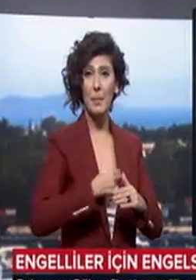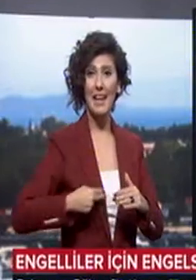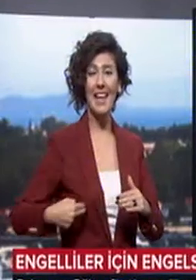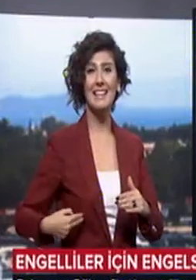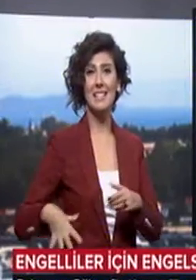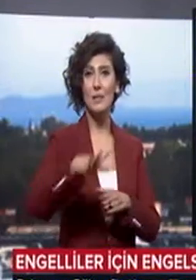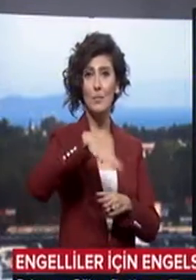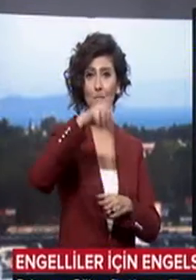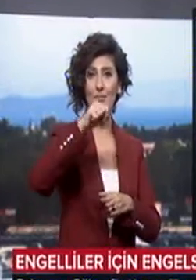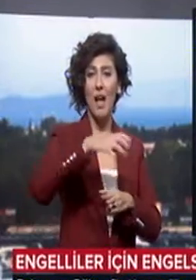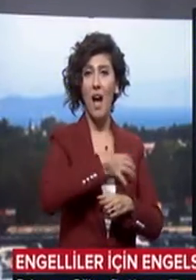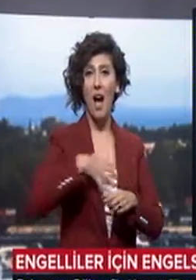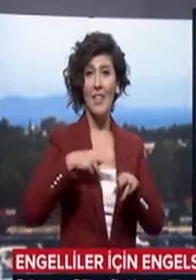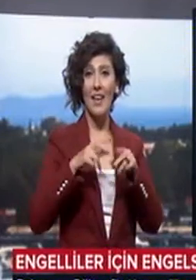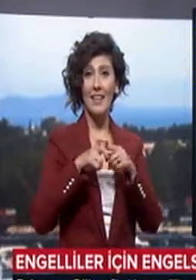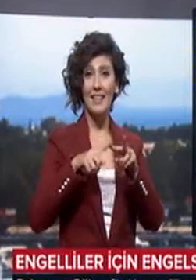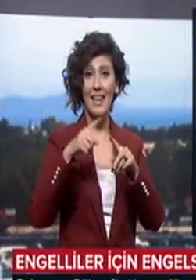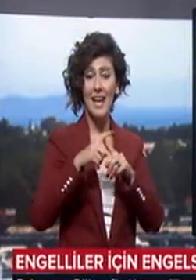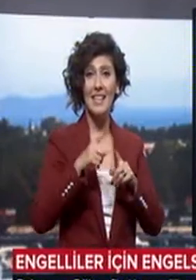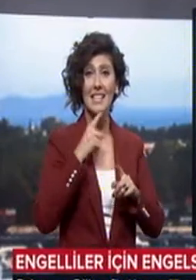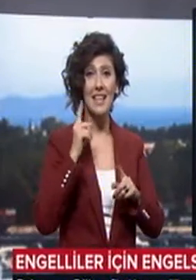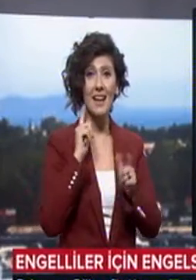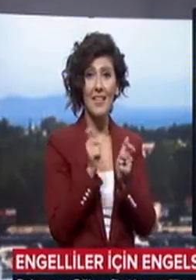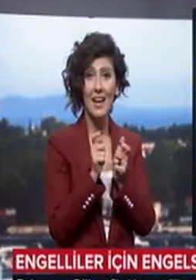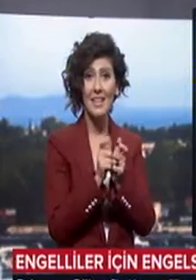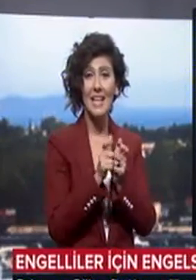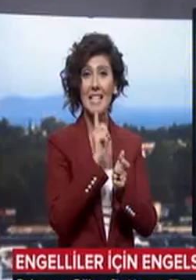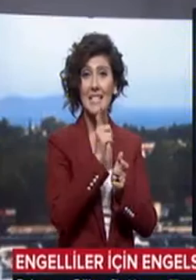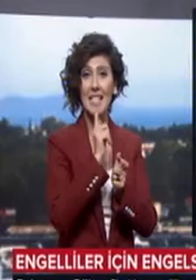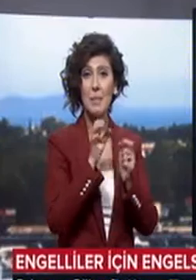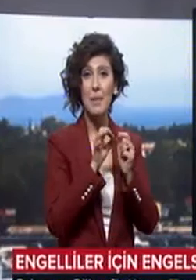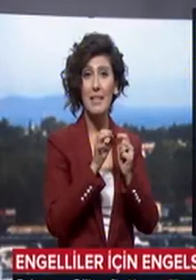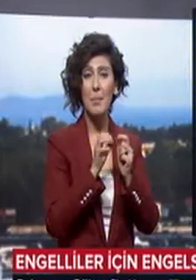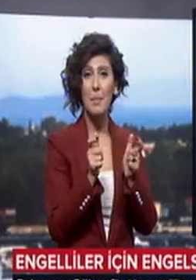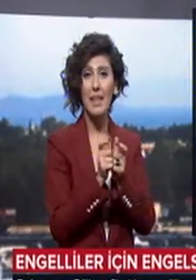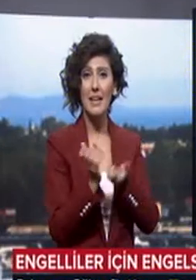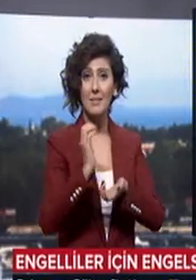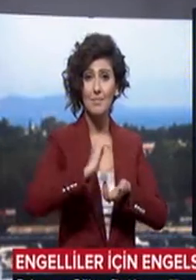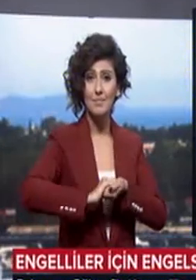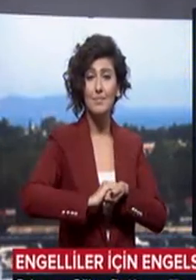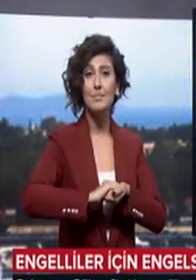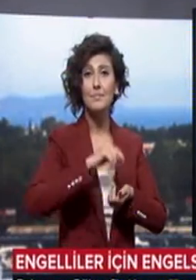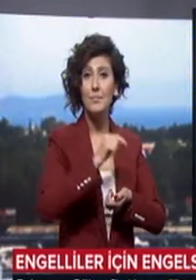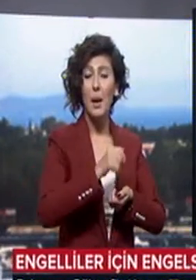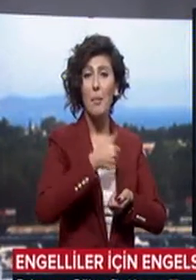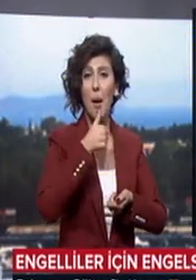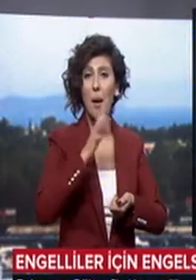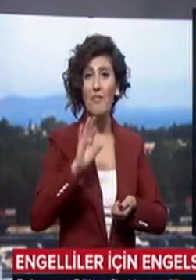altında Anakent Sağırlar Derneği ile Sesli Betimleme Derneği el ele verdi. Bir döneme damgasını vuran Babam ve Oğlum filmi işitme